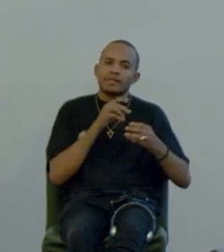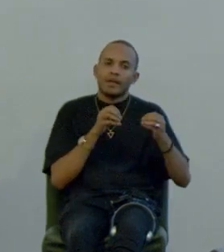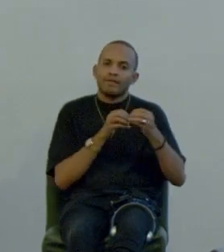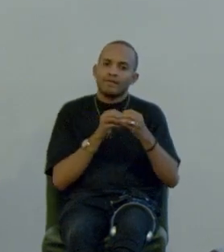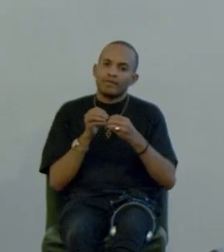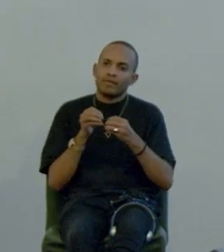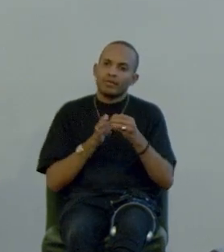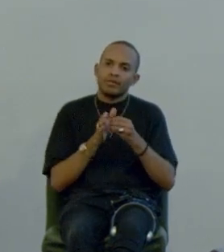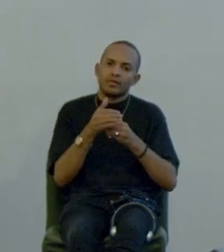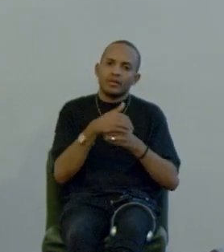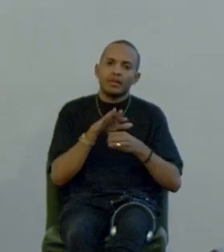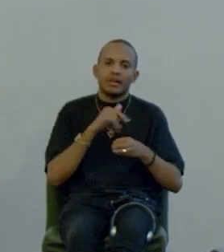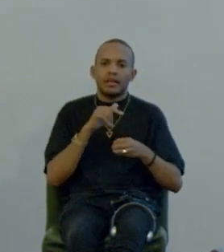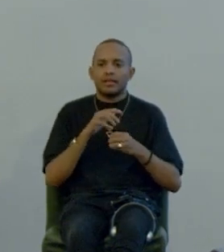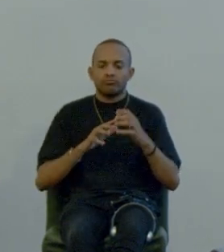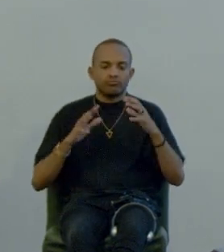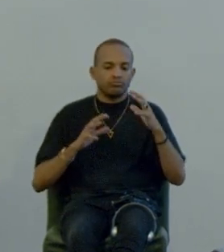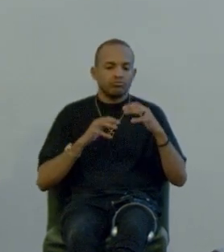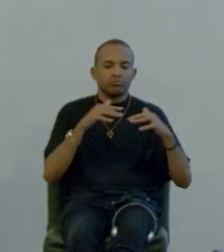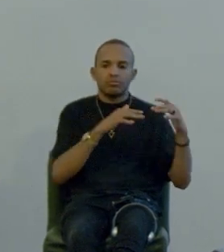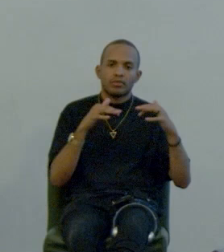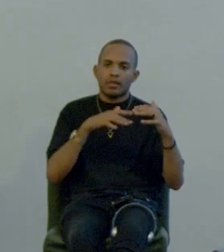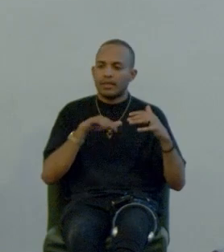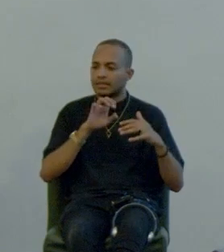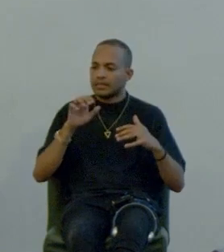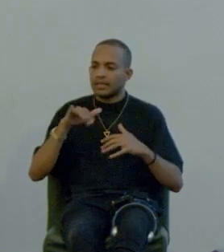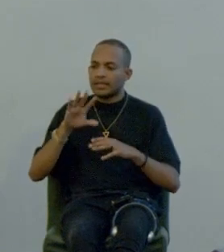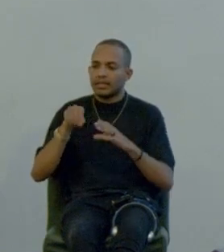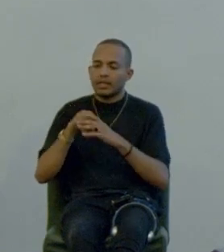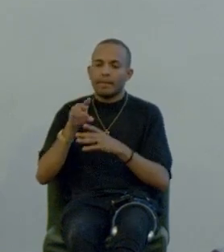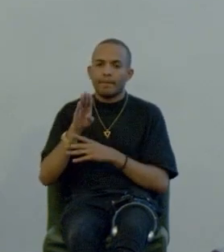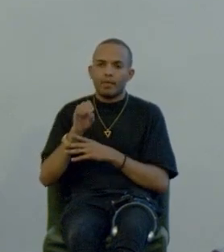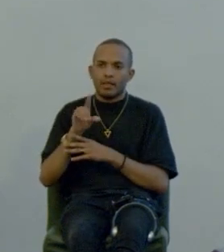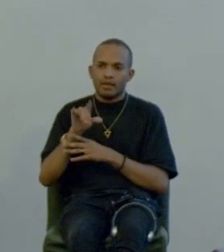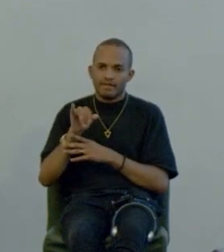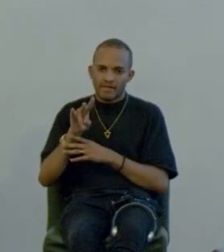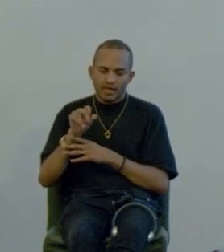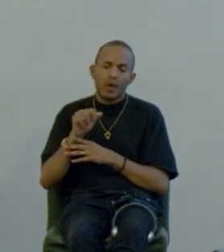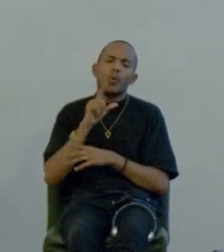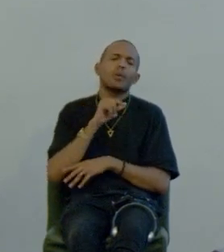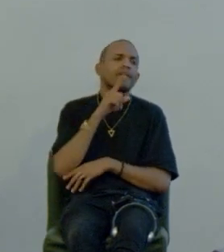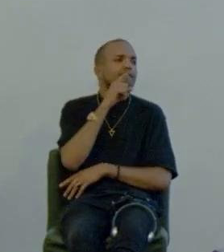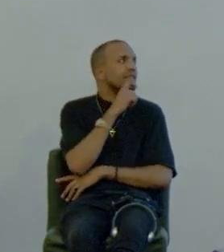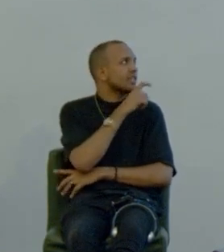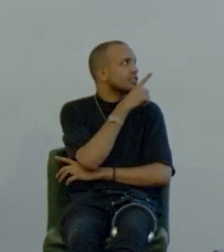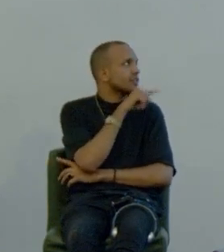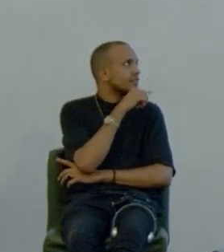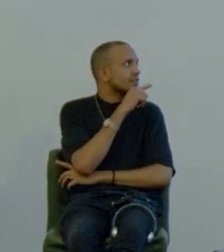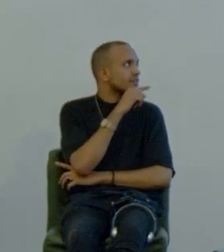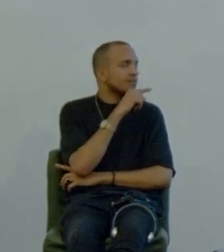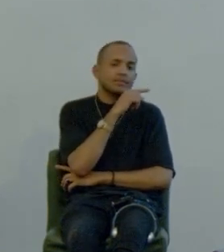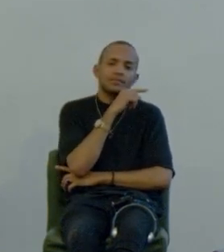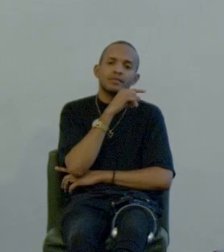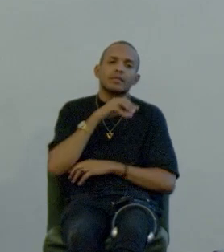da guerrilha de esquerda que estava ali do outro lado, na Bolívia. Se a gente olha para esse mapa também, o que sobrou de verde nesses lugares? Essas